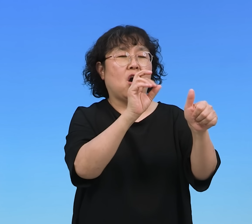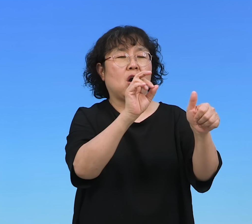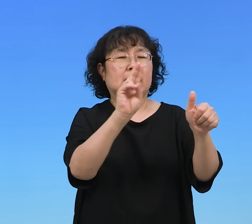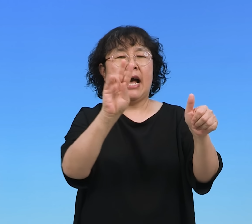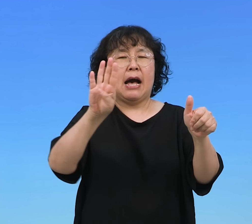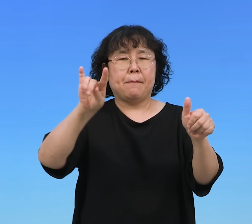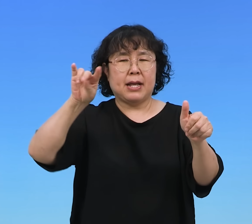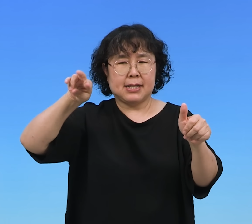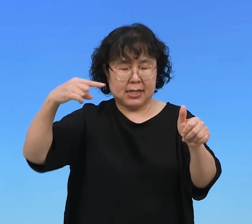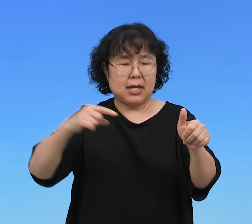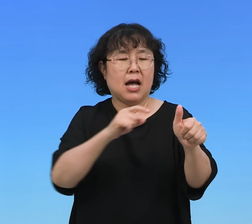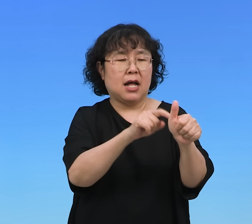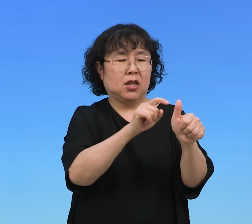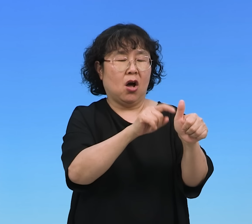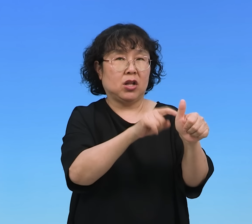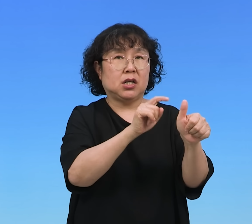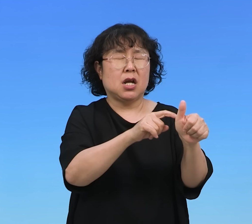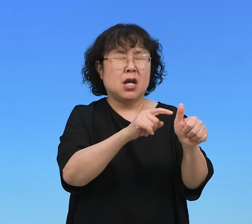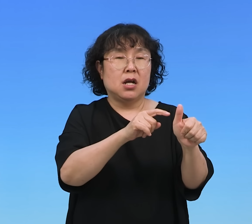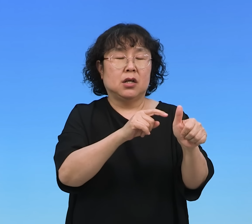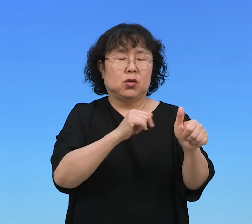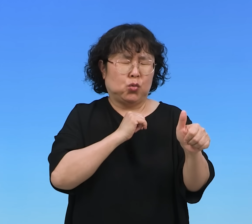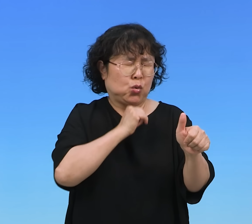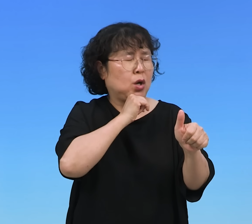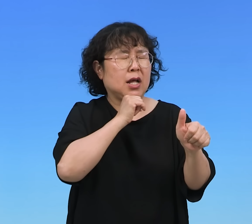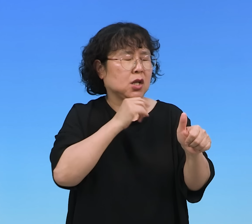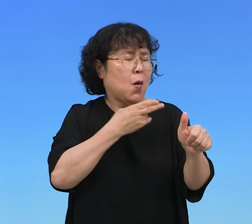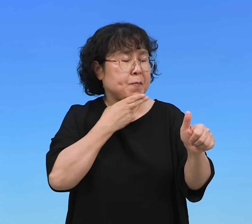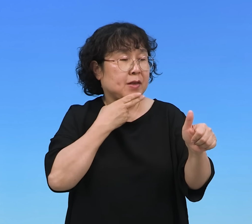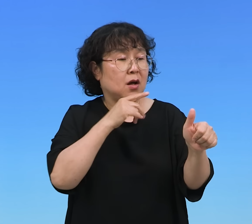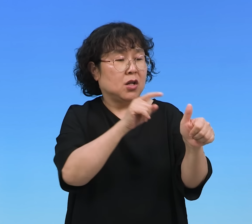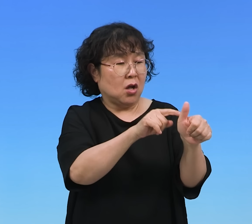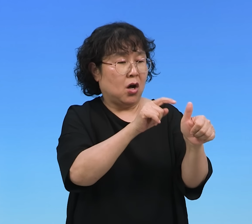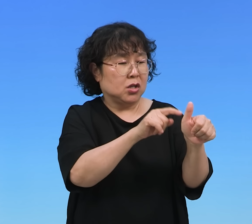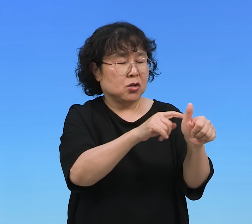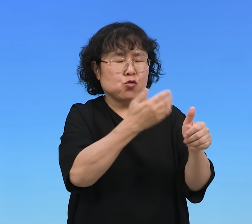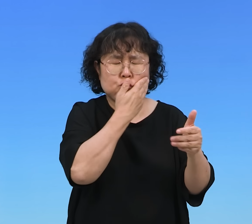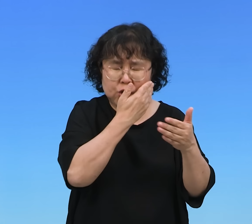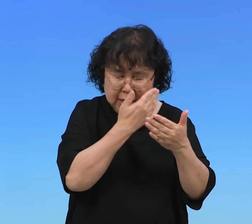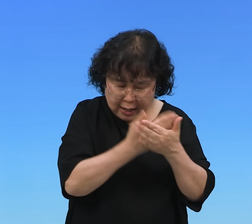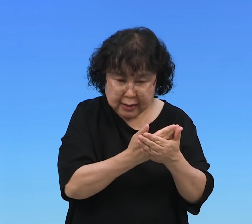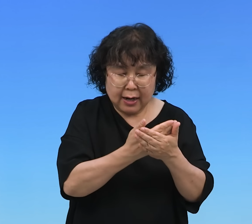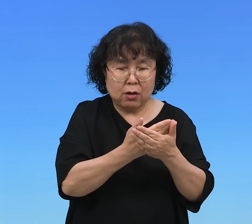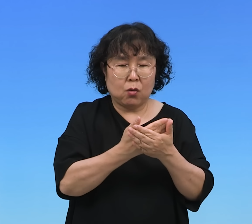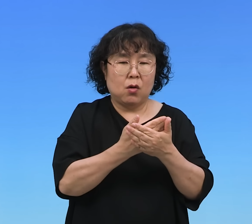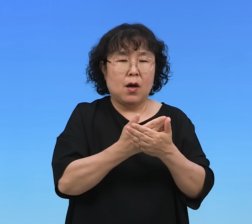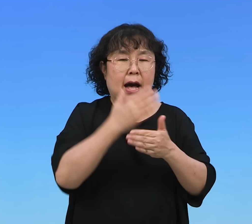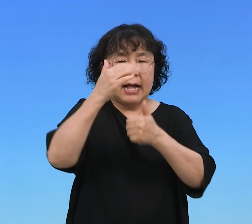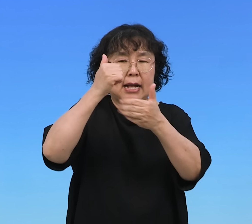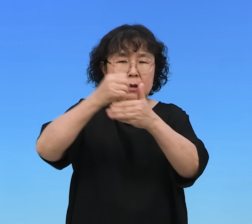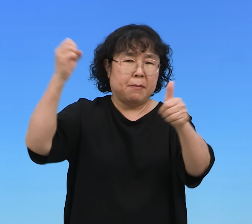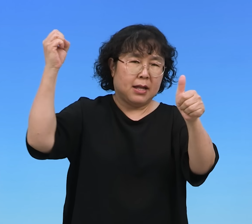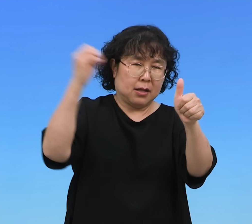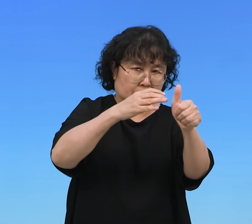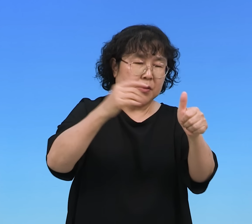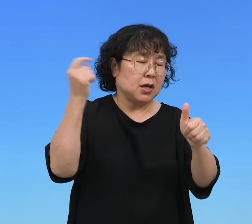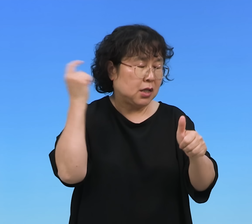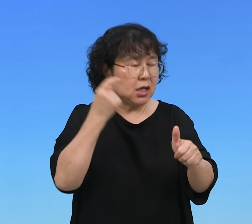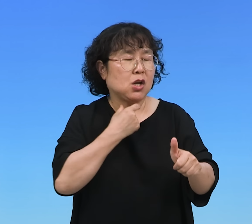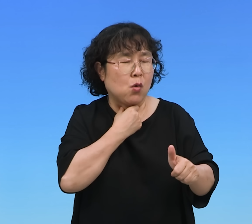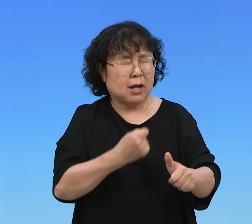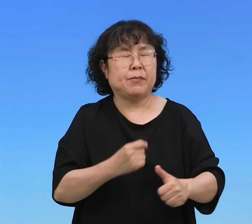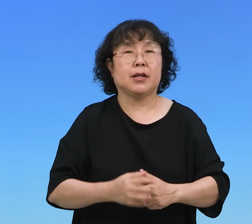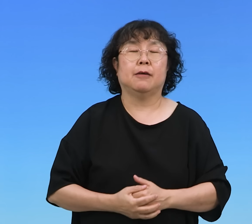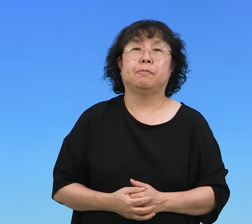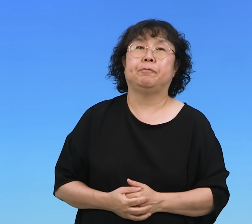저에게 주셨던 그 많은 은혜의 메시지가 여러분에게 이 시간 영적으로 선포되기를 원합니다. 다시 한번 이렇게